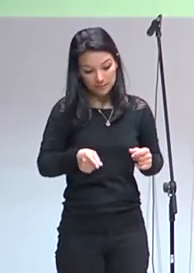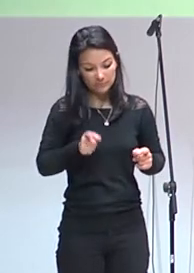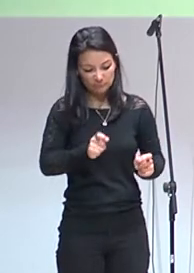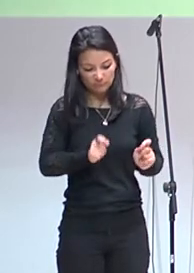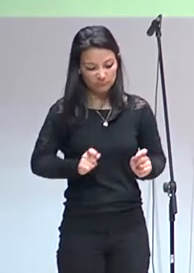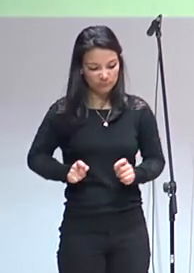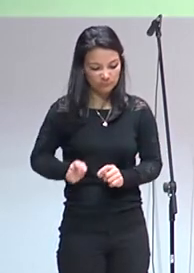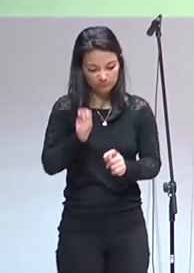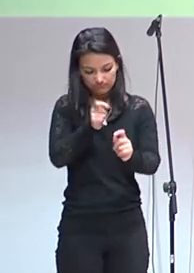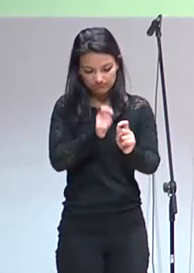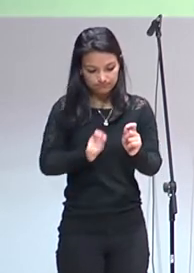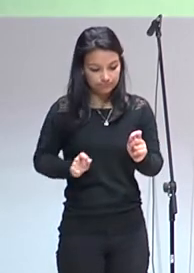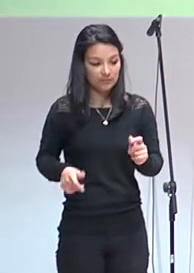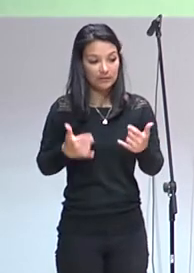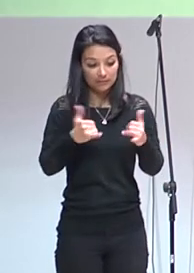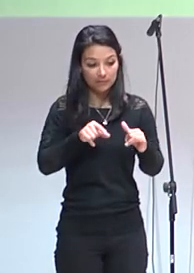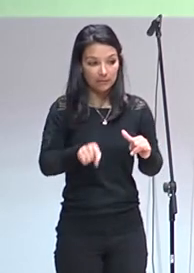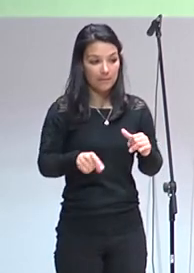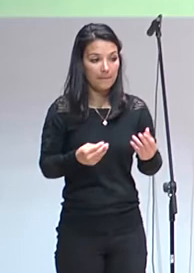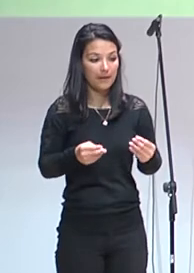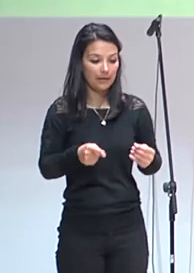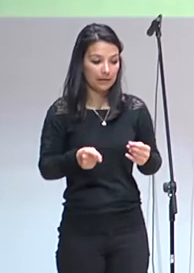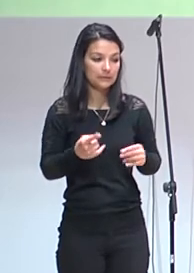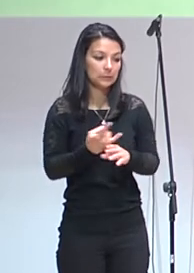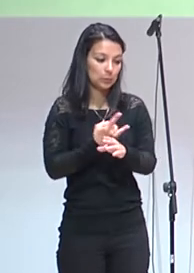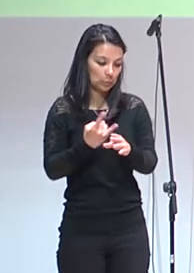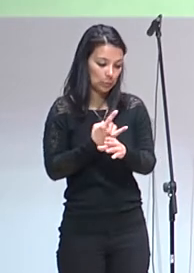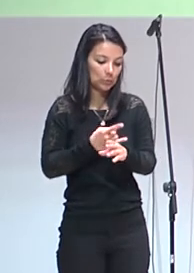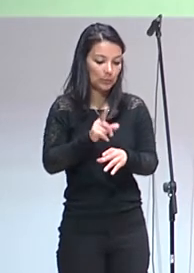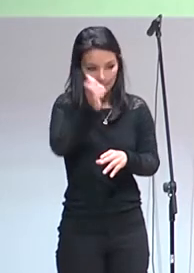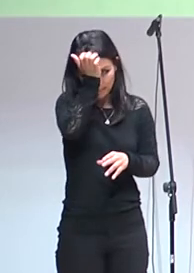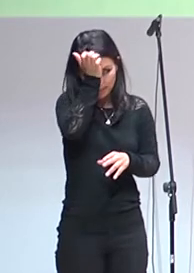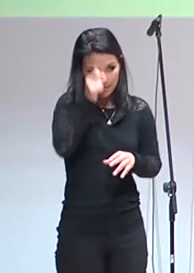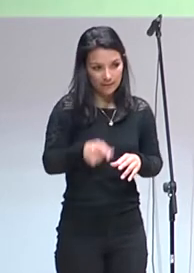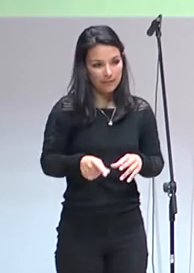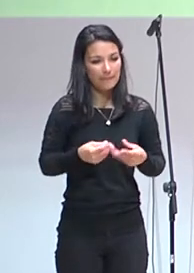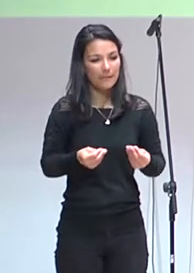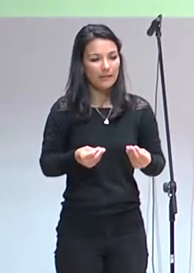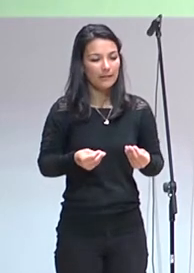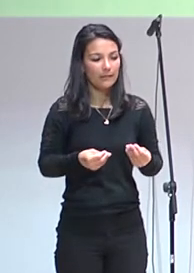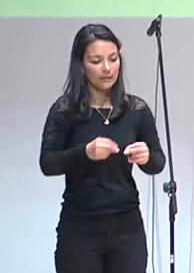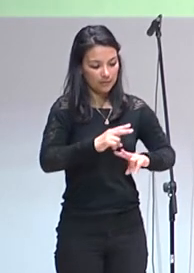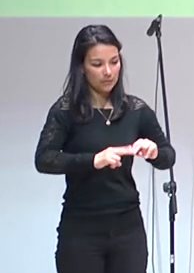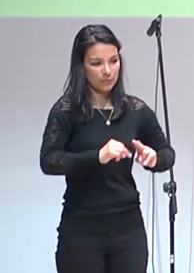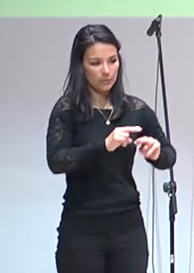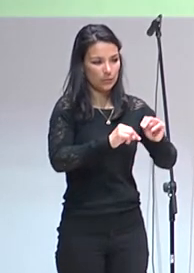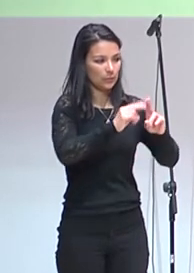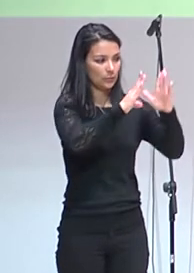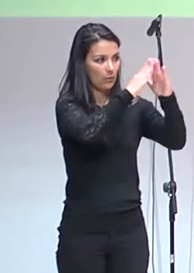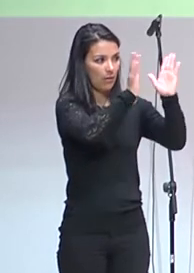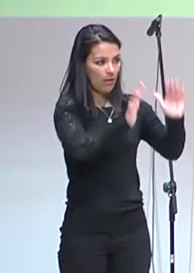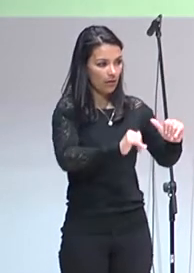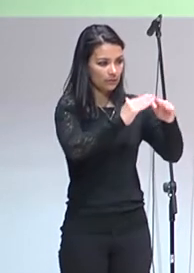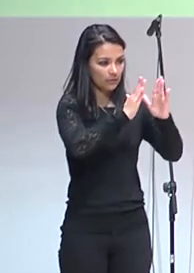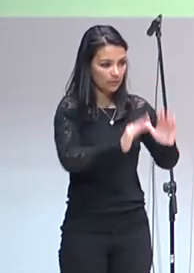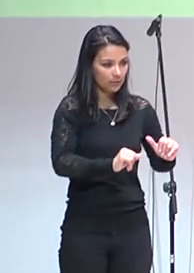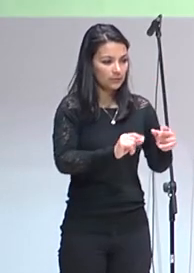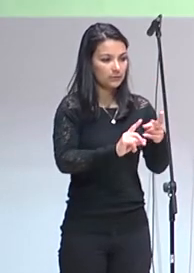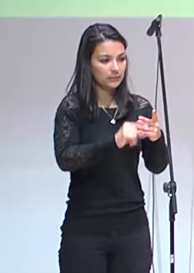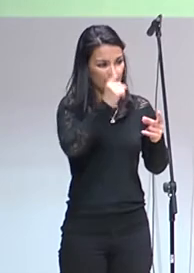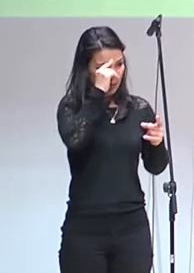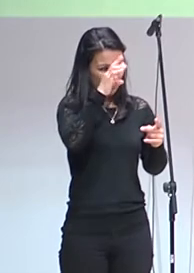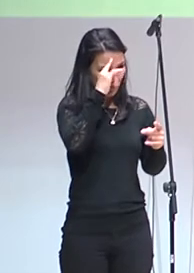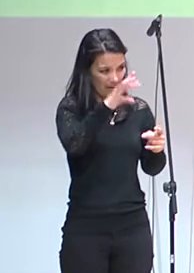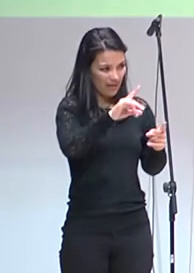la construcción de, se utilizó mucho antes para la construcción de casas en Cartagena de